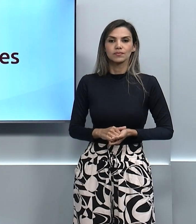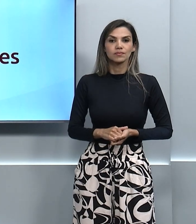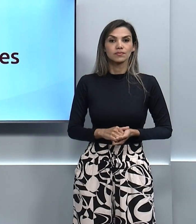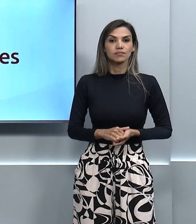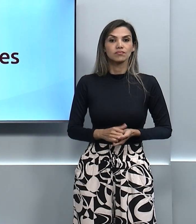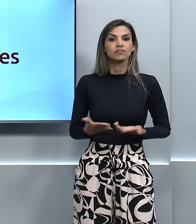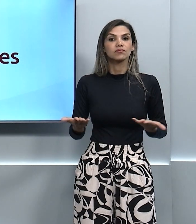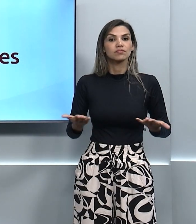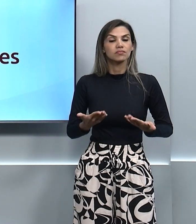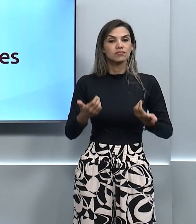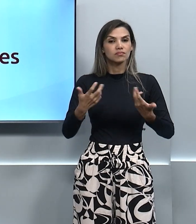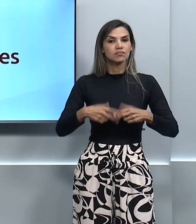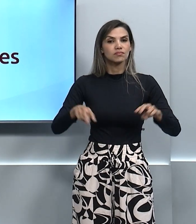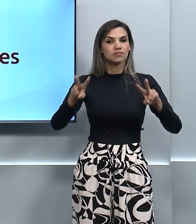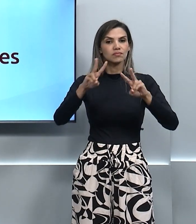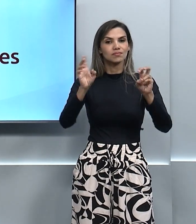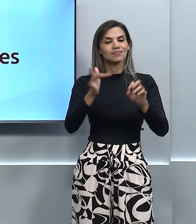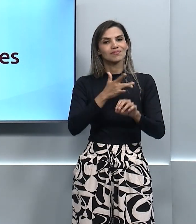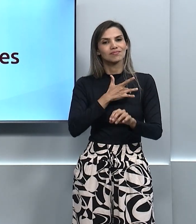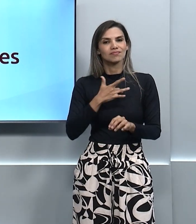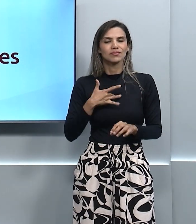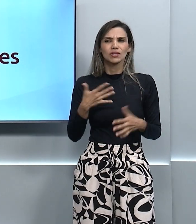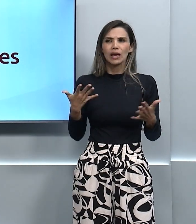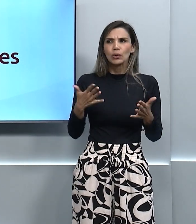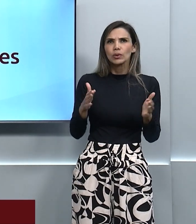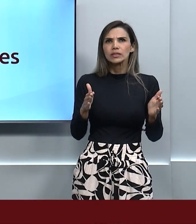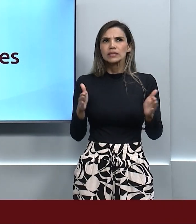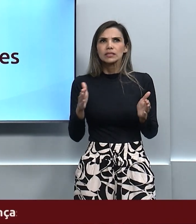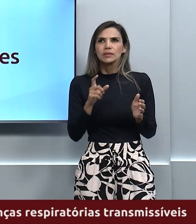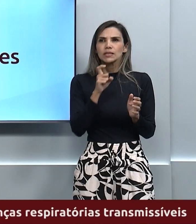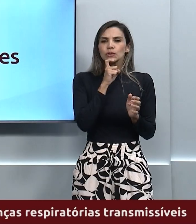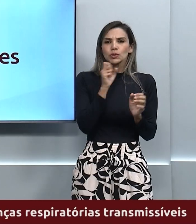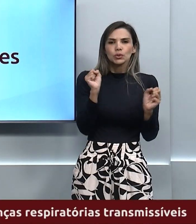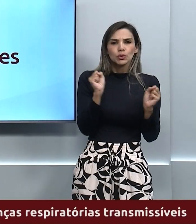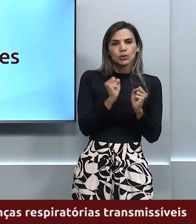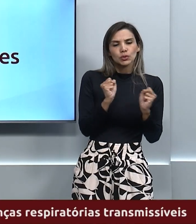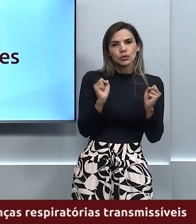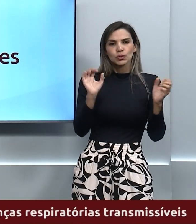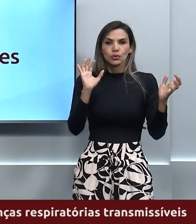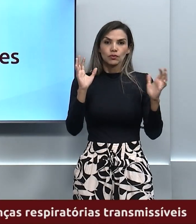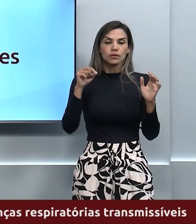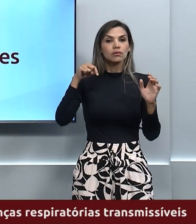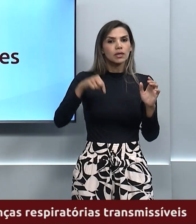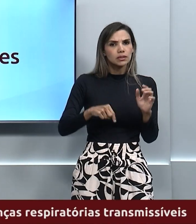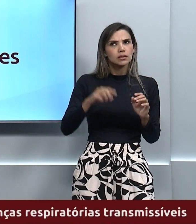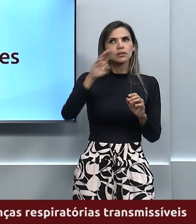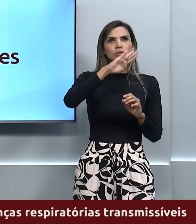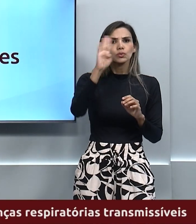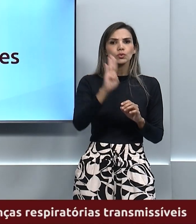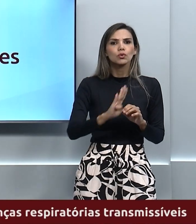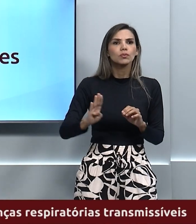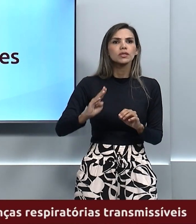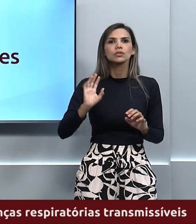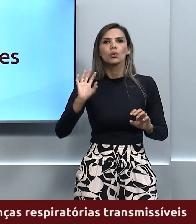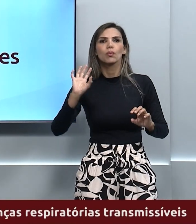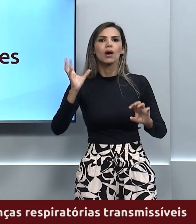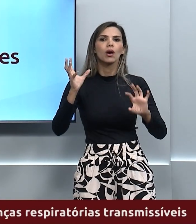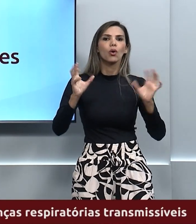Bom, e agora a gente fala sobre saúde. Com esse período de inverno, o Brasil tem enfrentado um aumento expressivo nos casos de